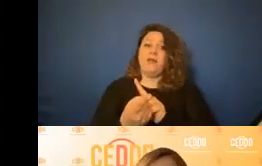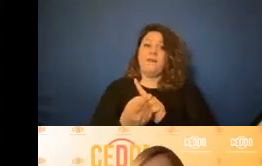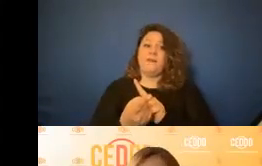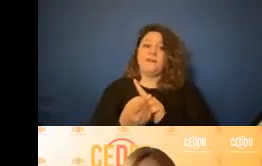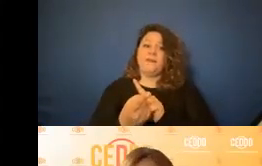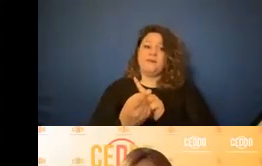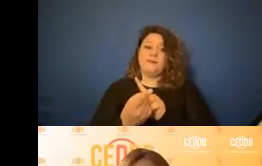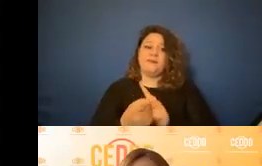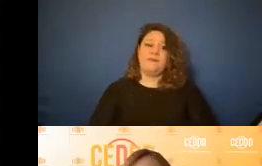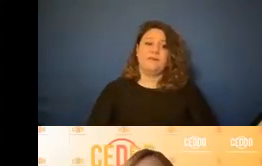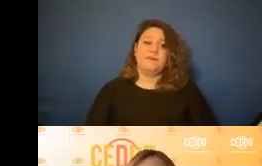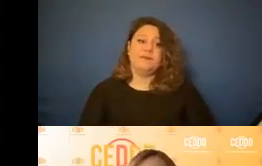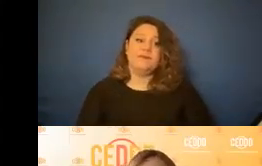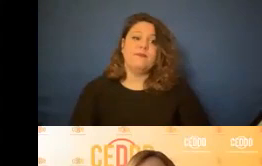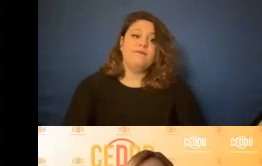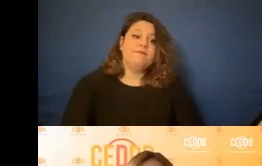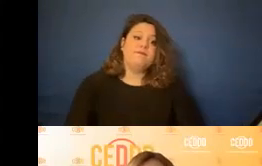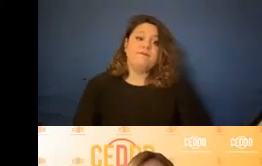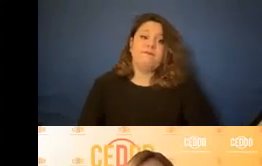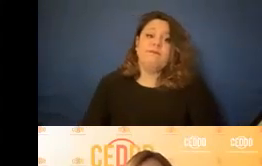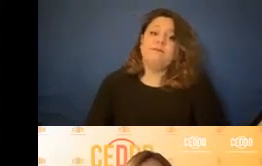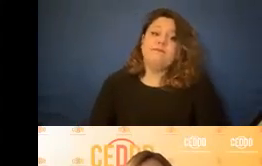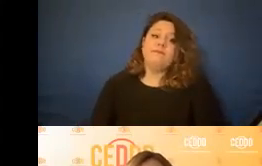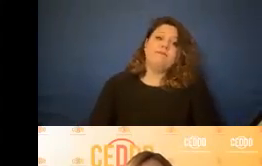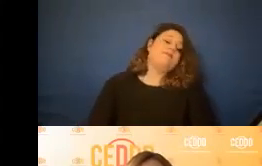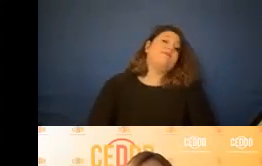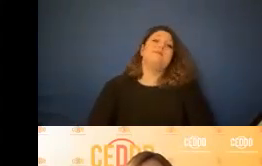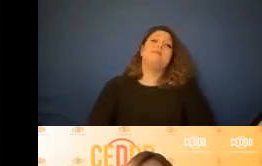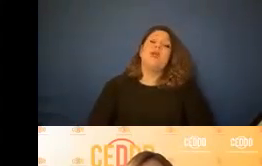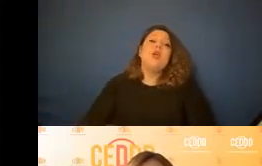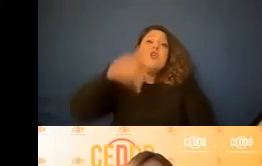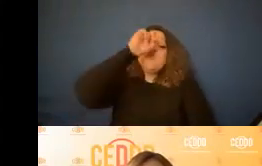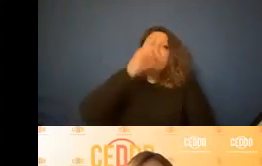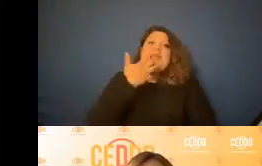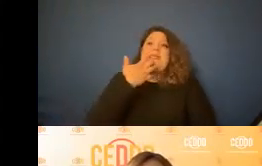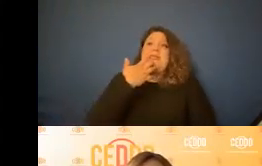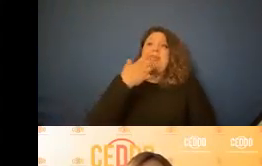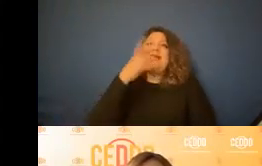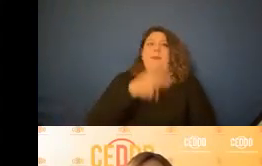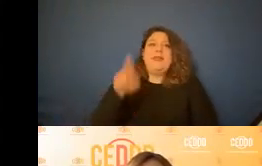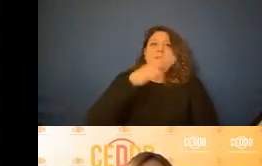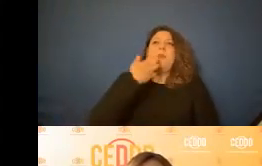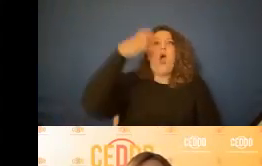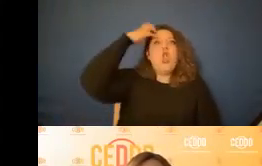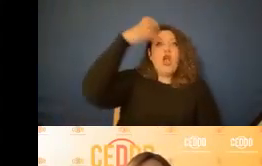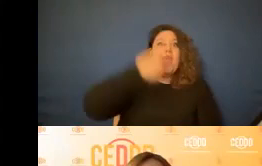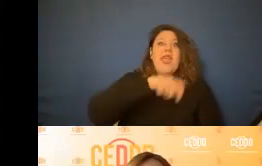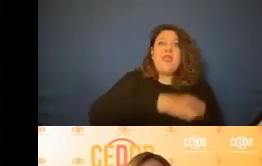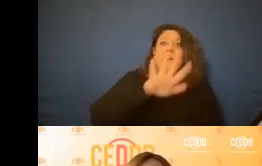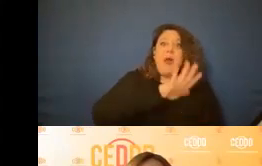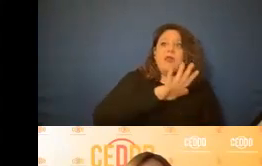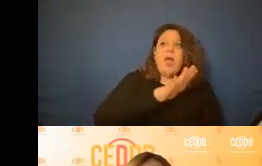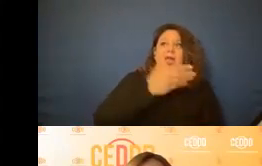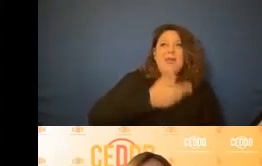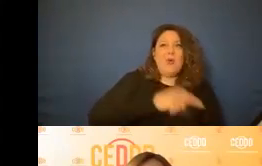ríos en España es fundamental o integrar la inteligencia emocional es más importante. Me da a mí que sí, ¿no? Crear